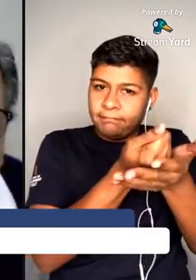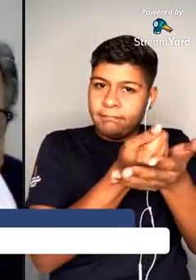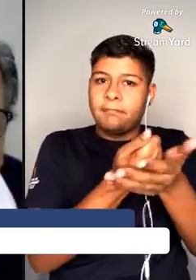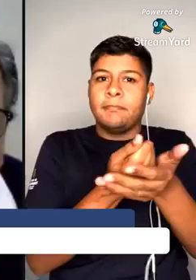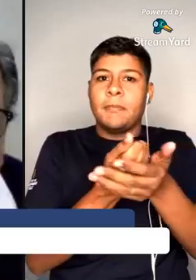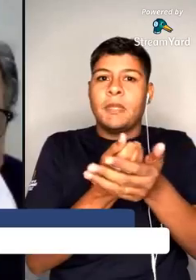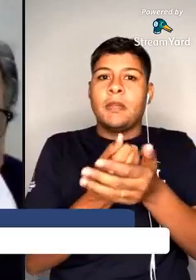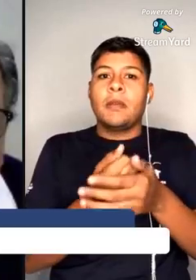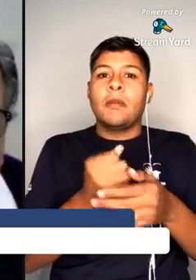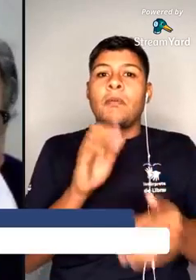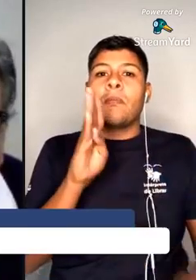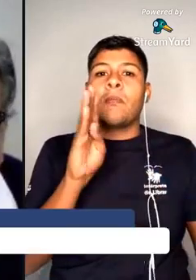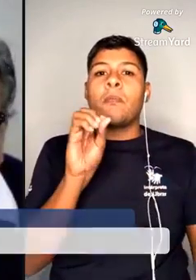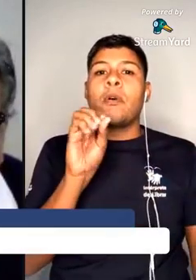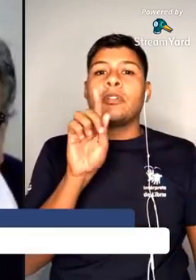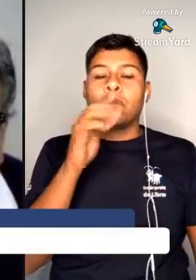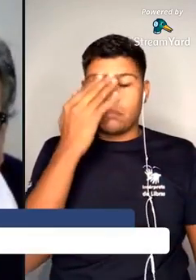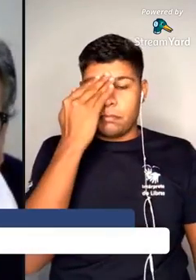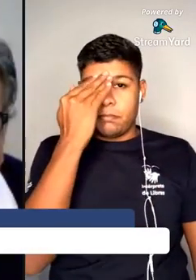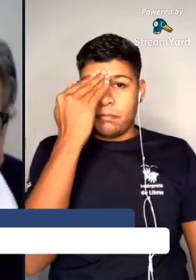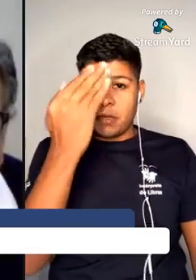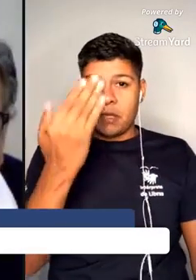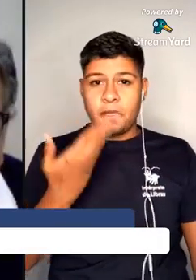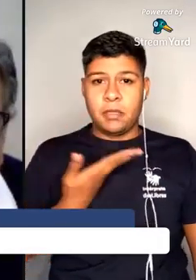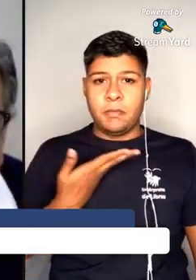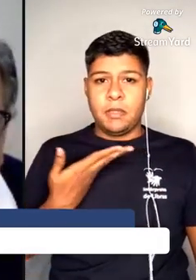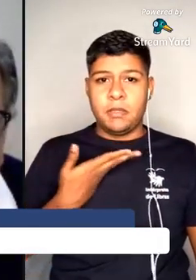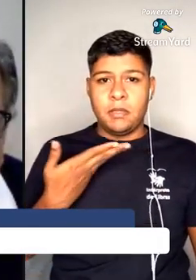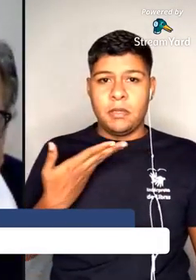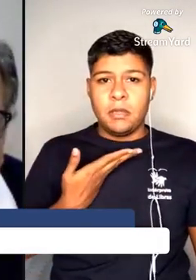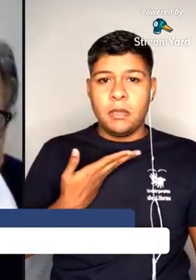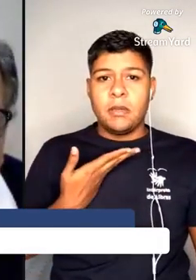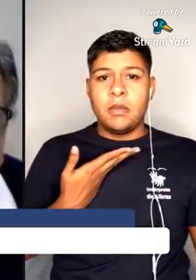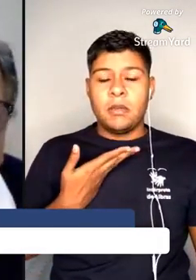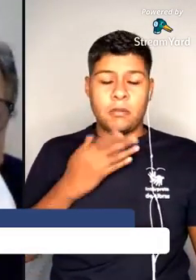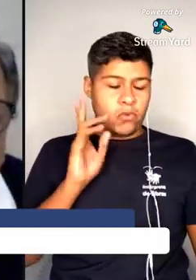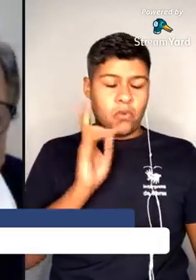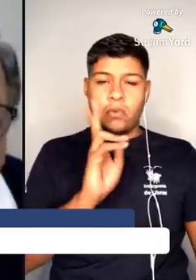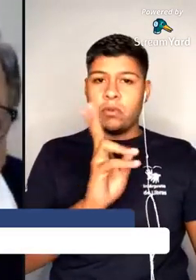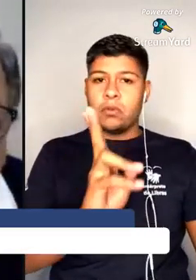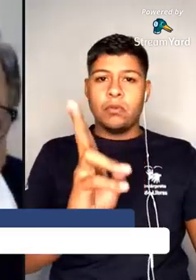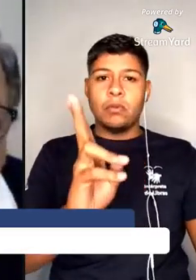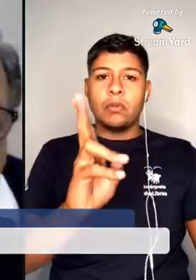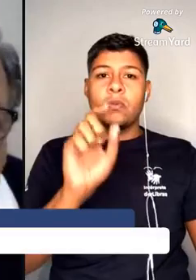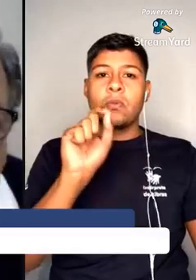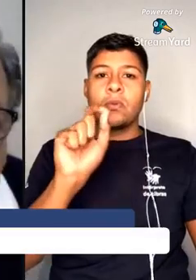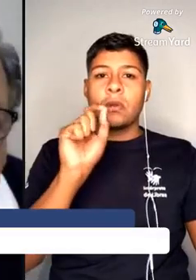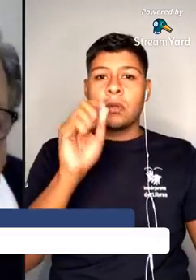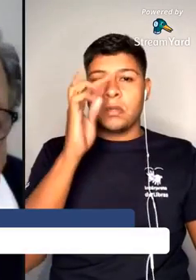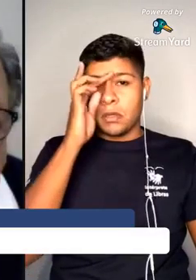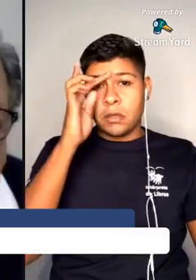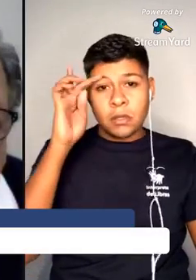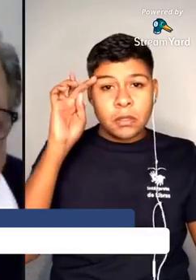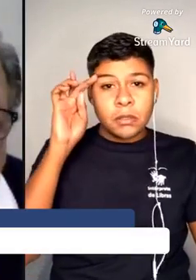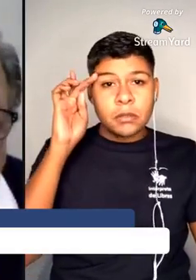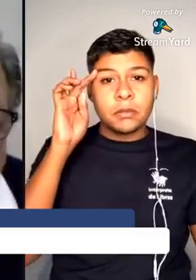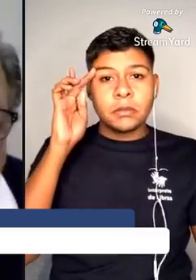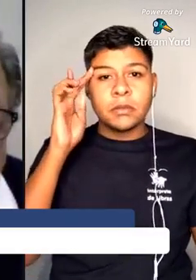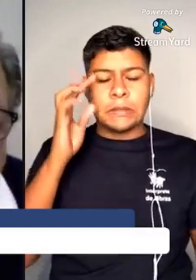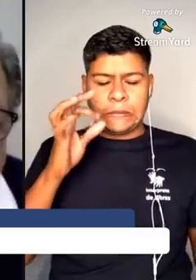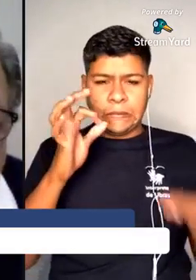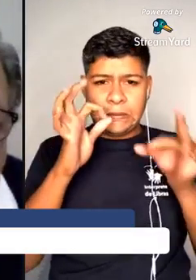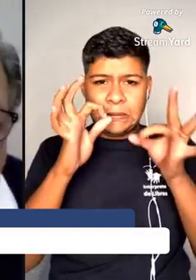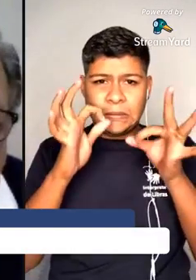aí. Bósio, obrigado pela sua amizade, né? Continue sendo essa figura, né,